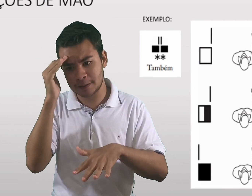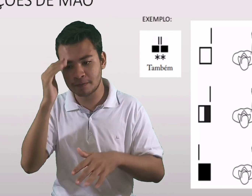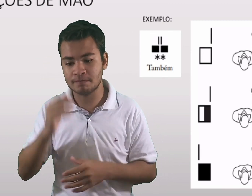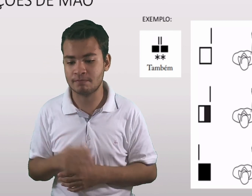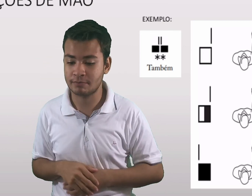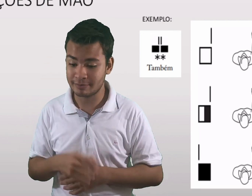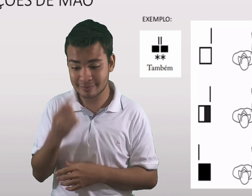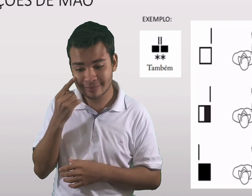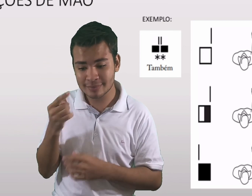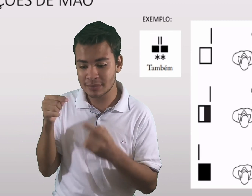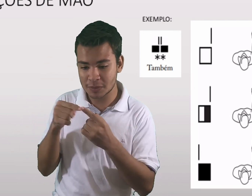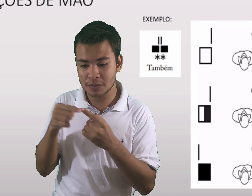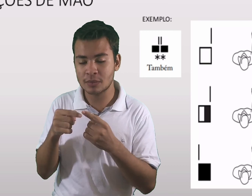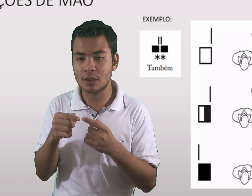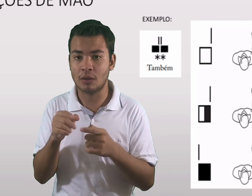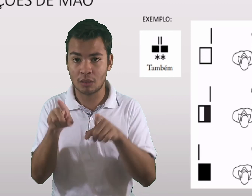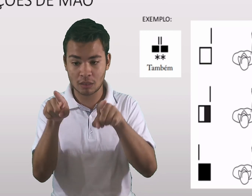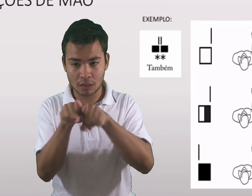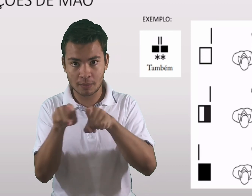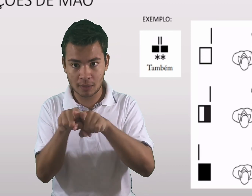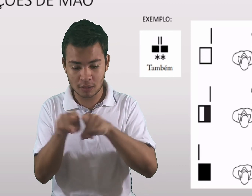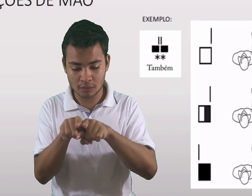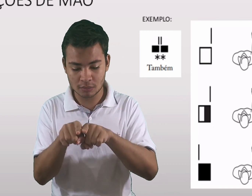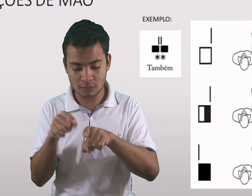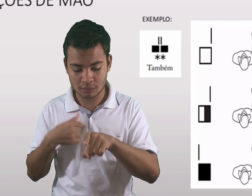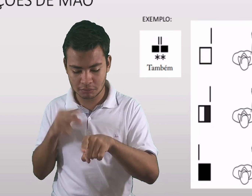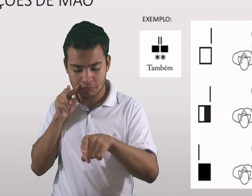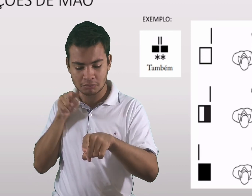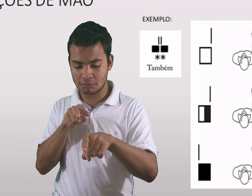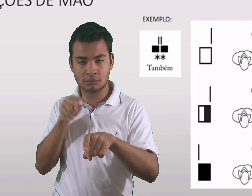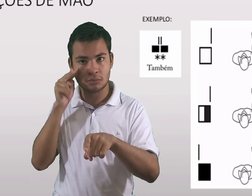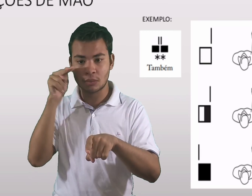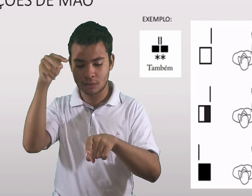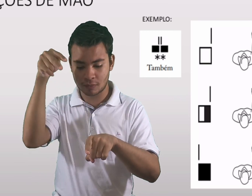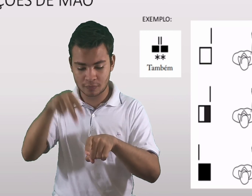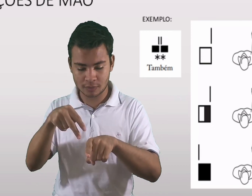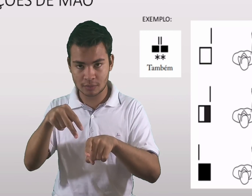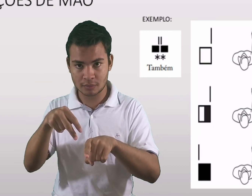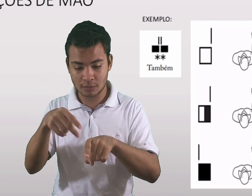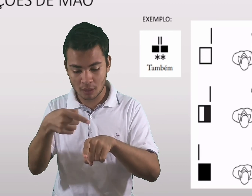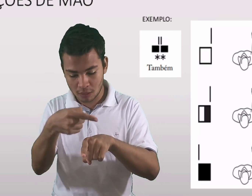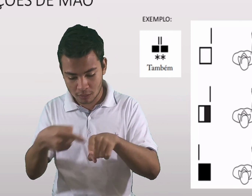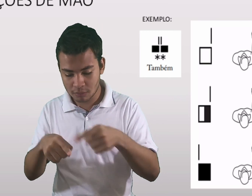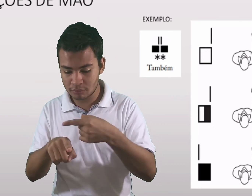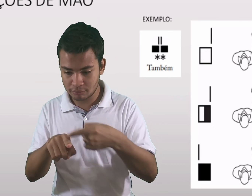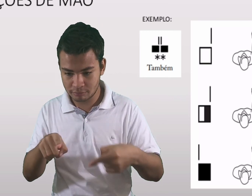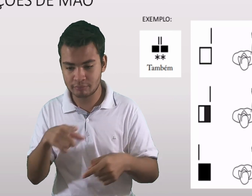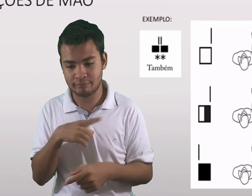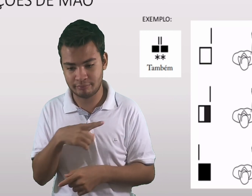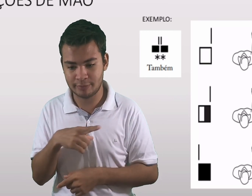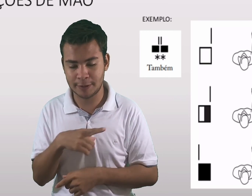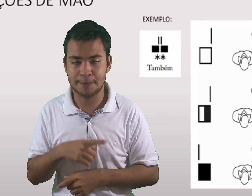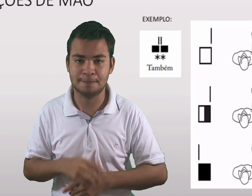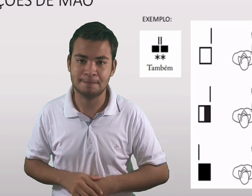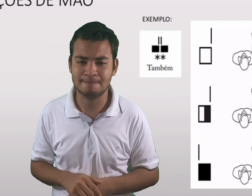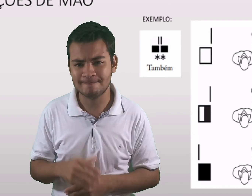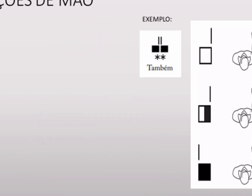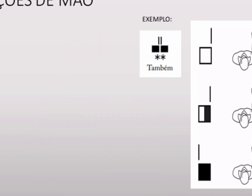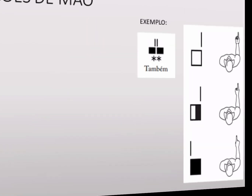Então, esse corte mostra que eu estou tendo uma visão de cima. Então, também eu vejo ele de cima, por isso